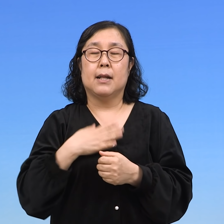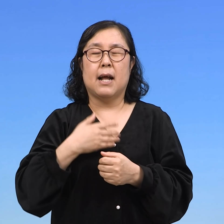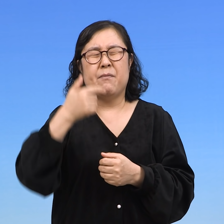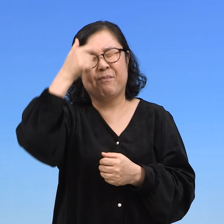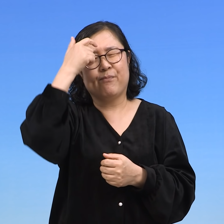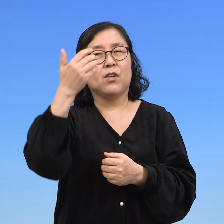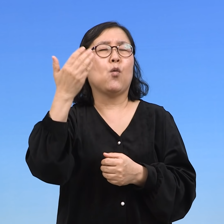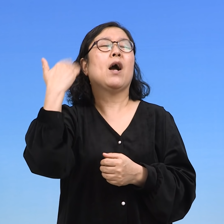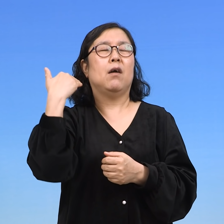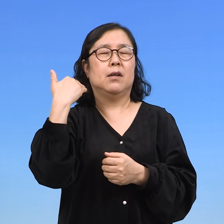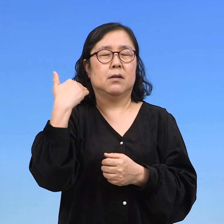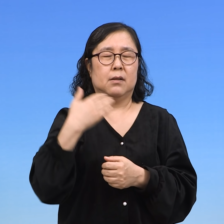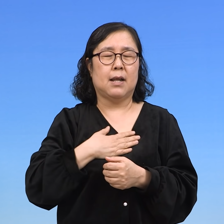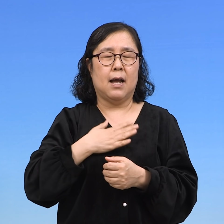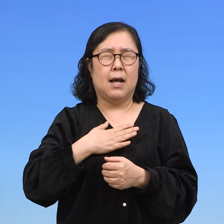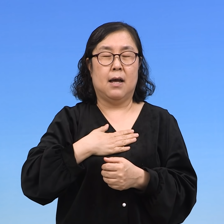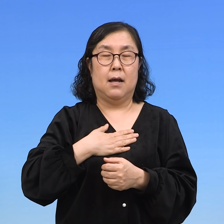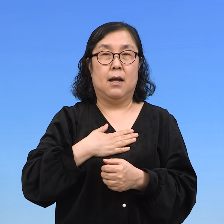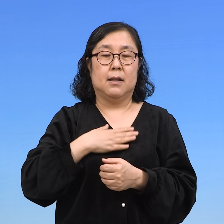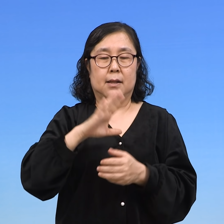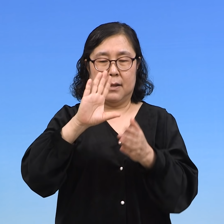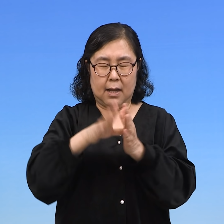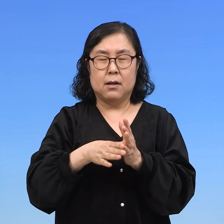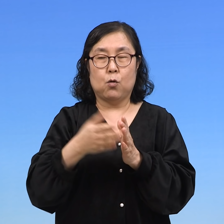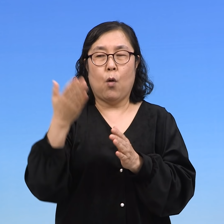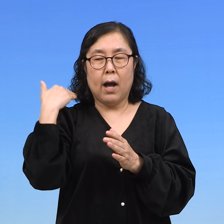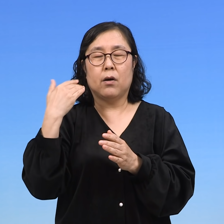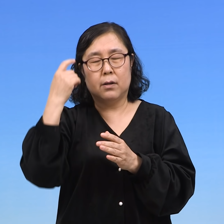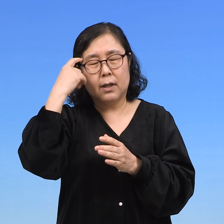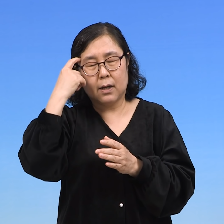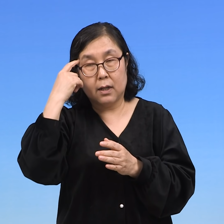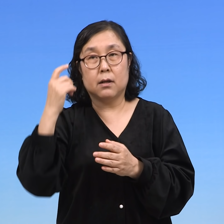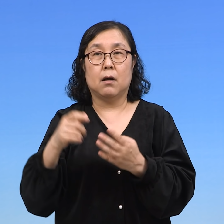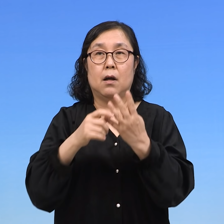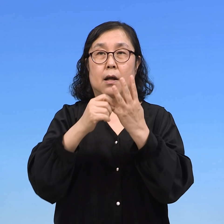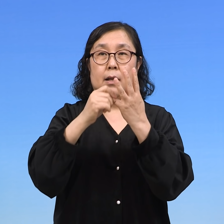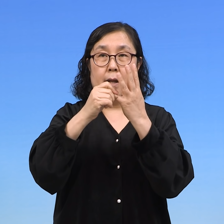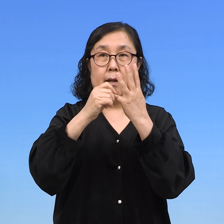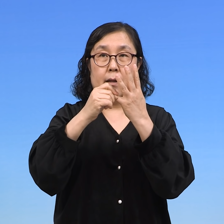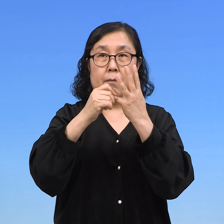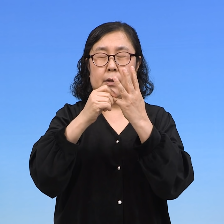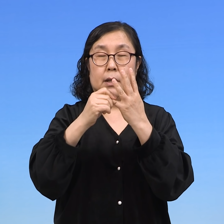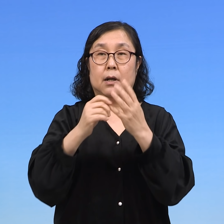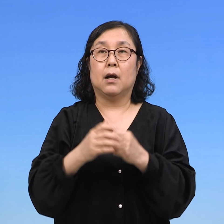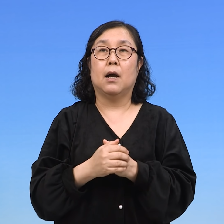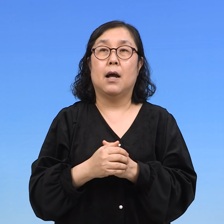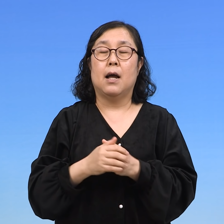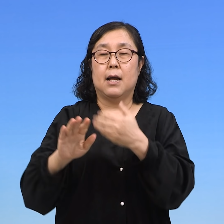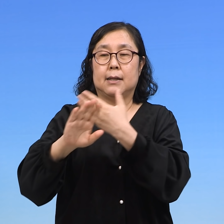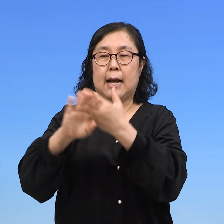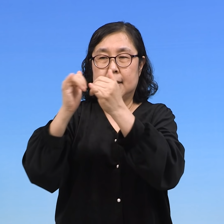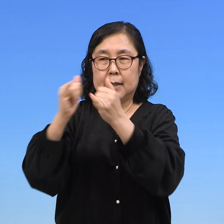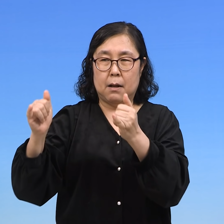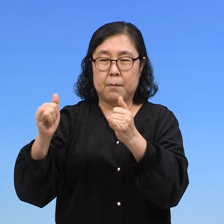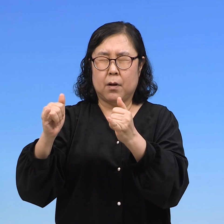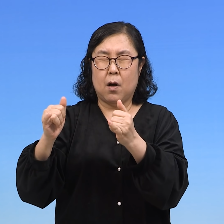나 옛날에 말이야 이게 다 이 감옥이에요 회상의 감옥 마지막 네 번째가 남의 것만 좋게 보이는